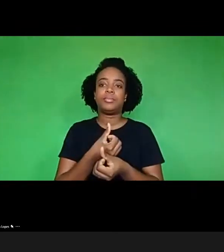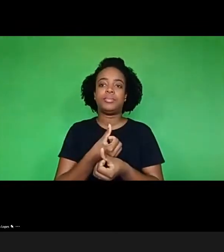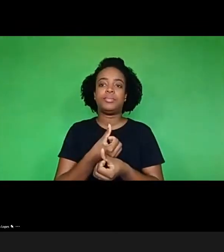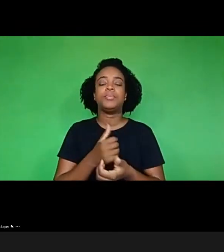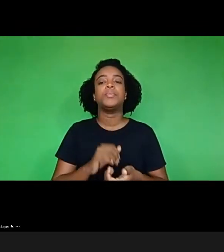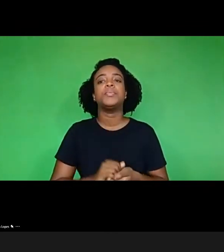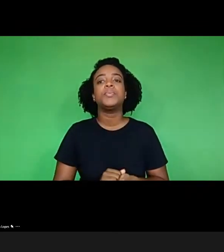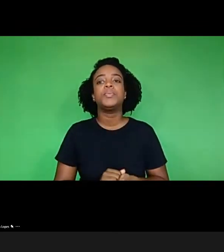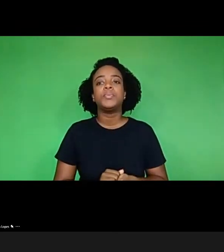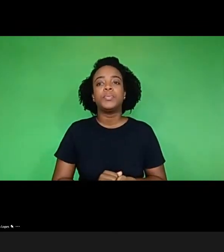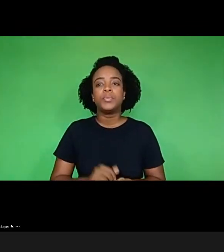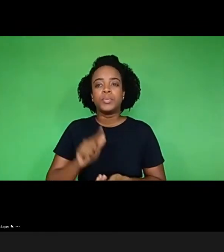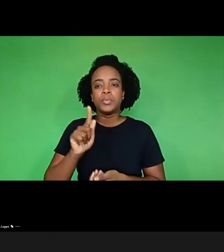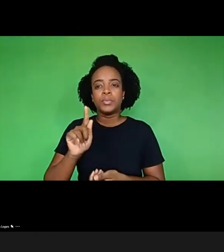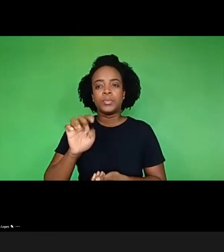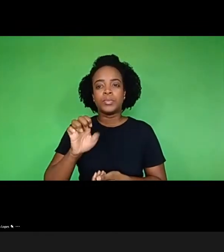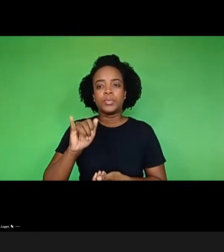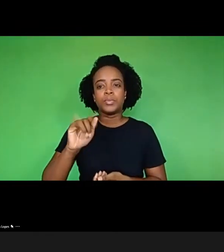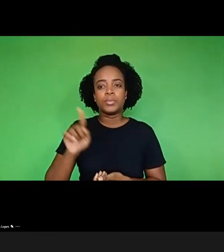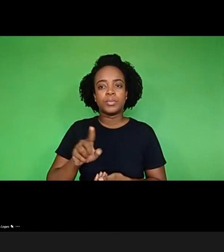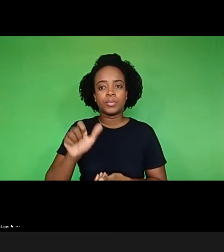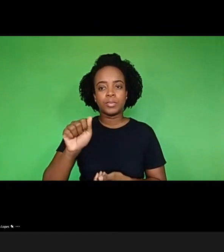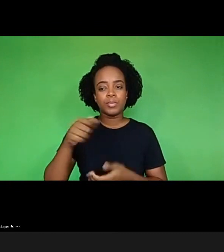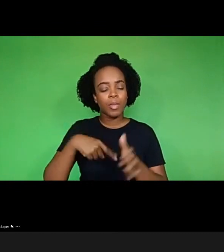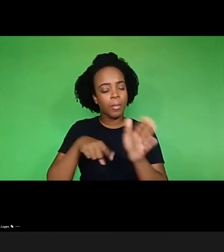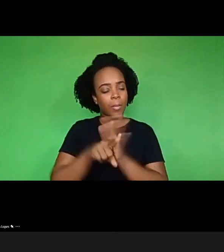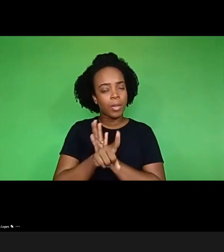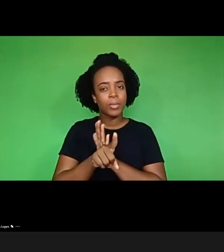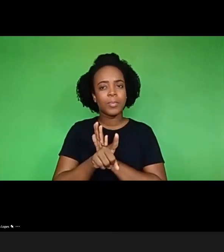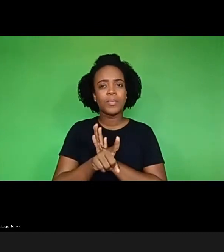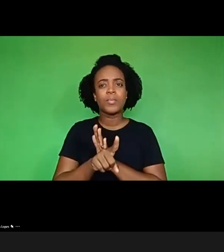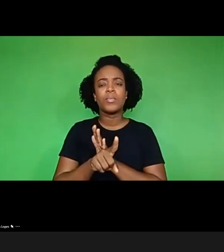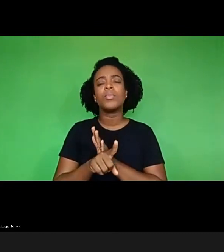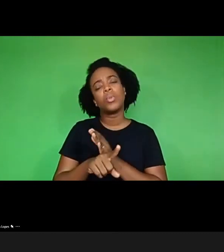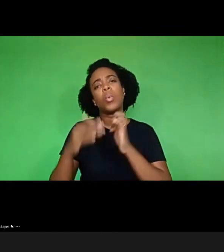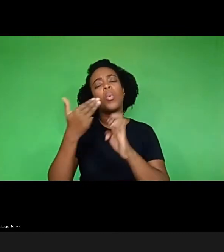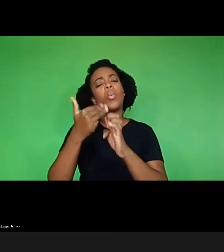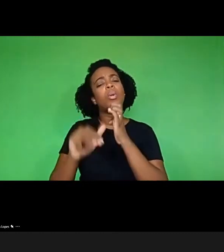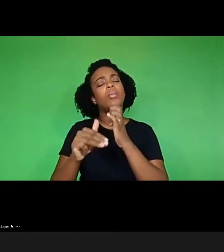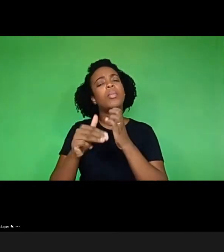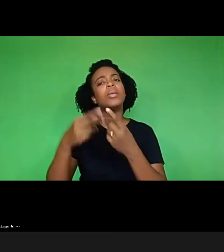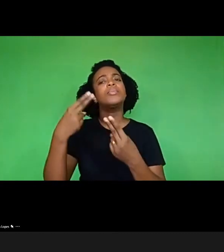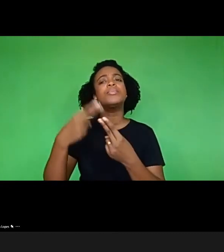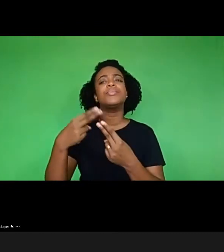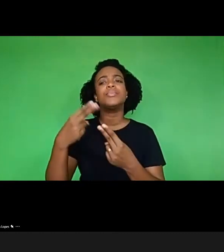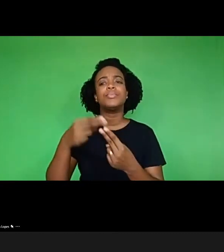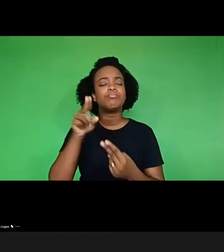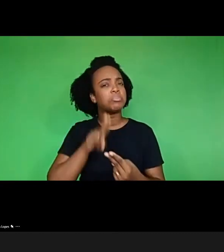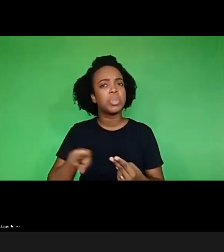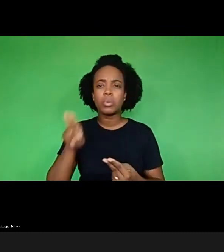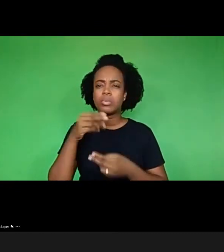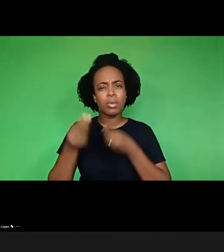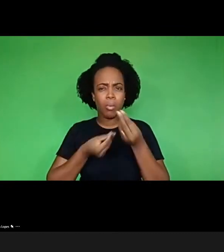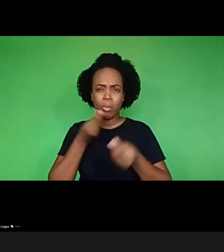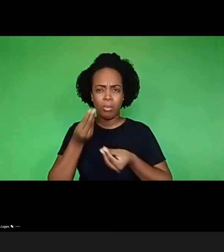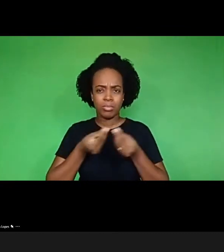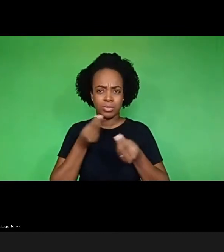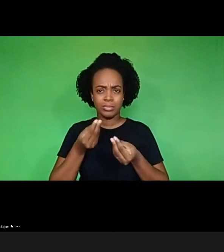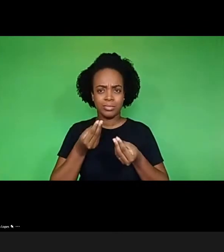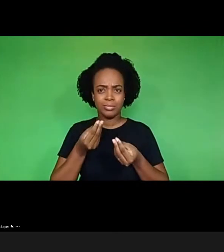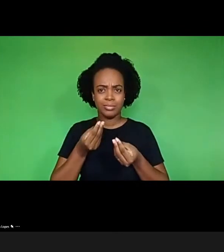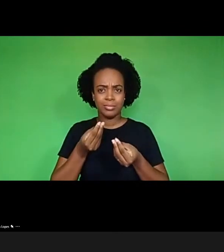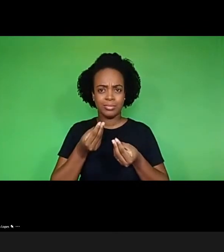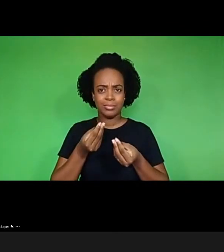Geisa pergunta, como usar o e-mail institucional? Geisa, a gente está divulgando um link. Alguns alunos, vários alunos estão